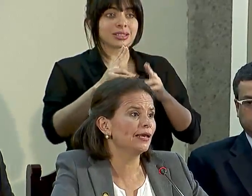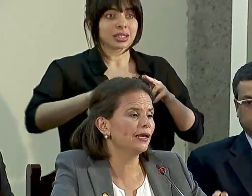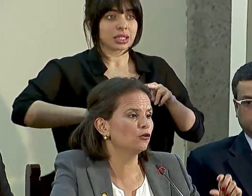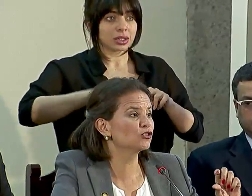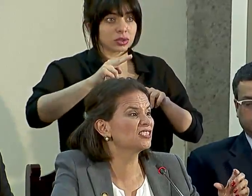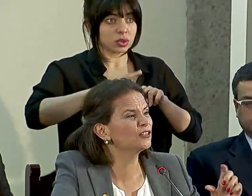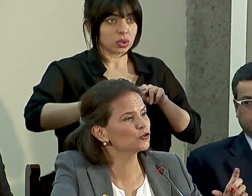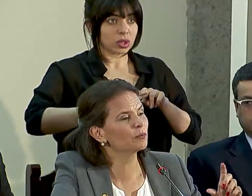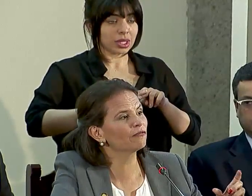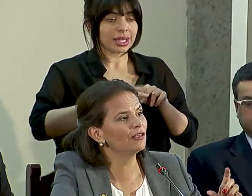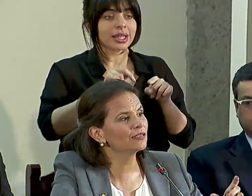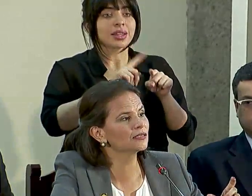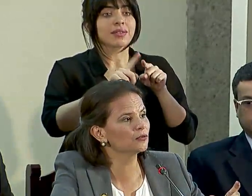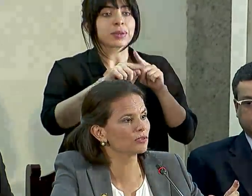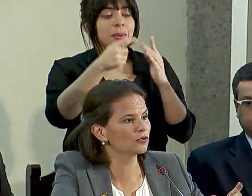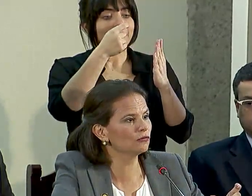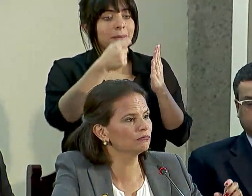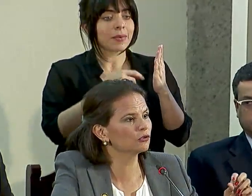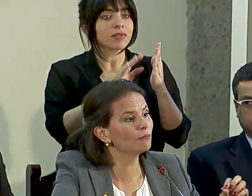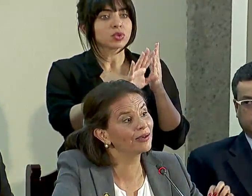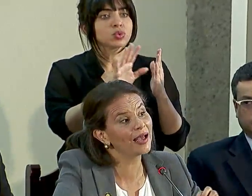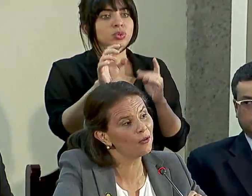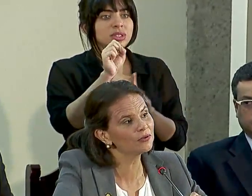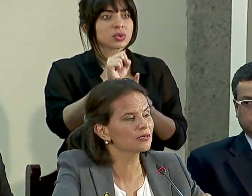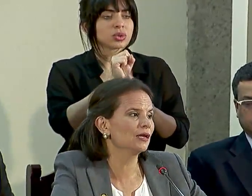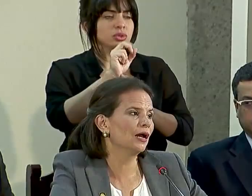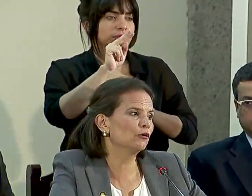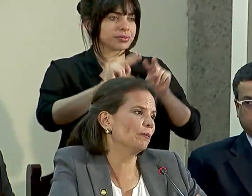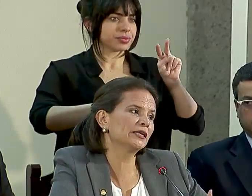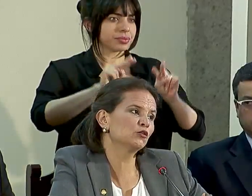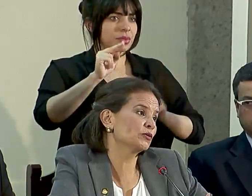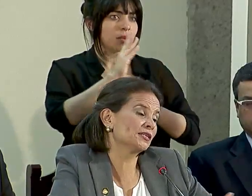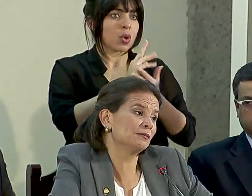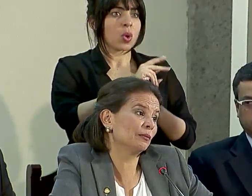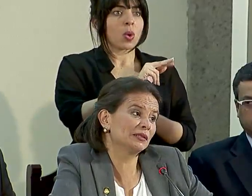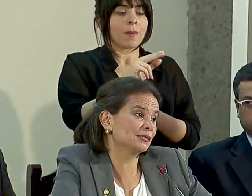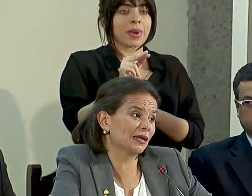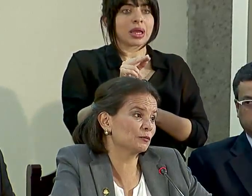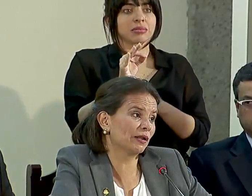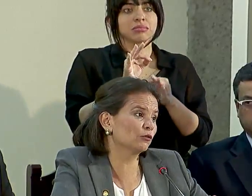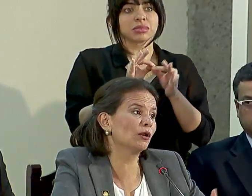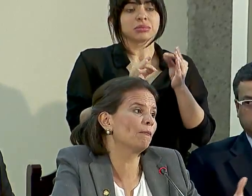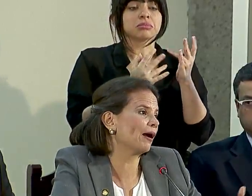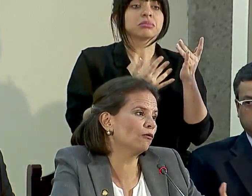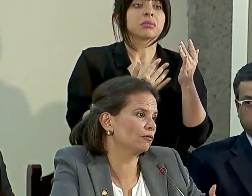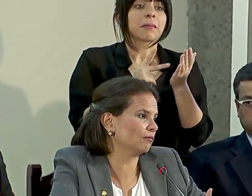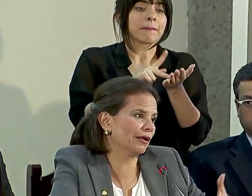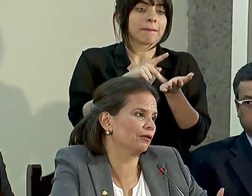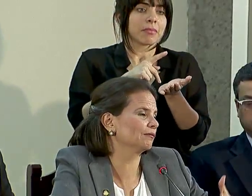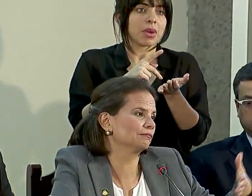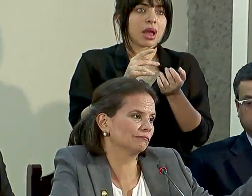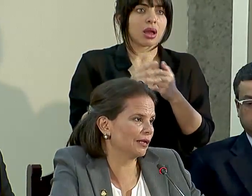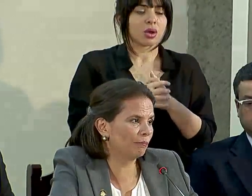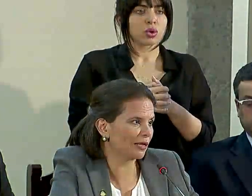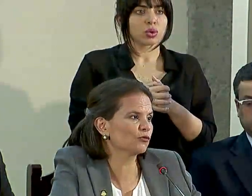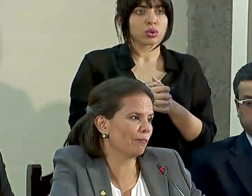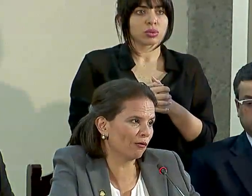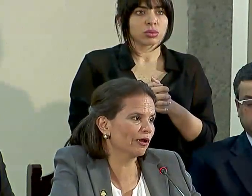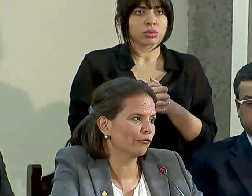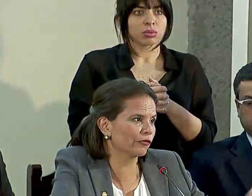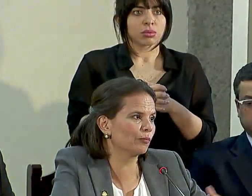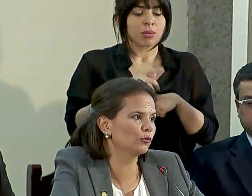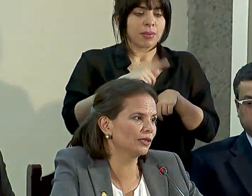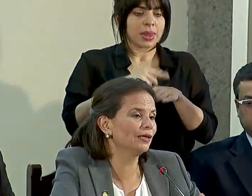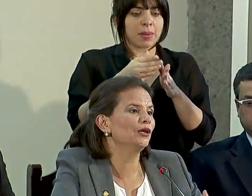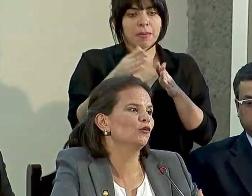nacionales, los distintos perfiles de situación son variados. Hay compañeros pues, que simplemente están esperando el pago, el plazo de